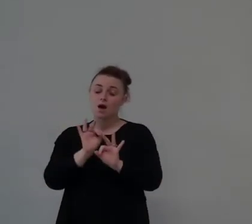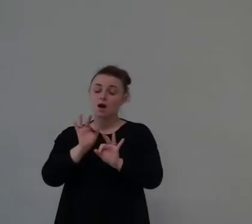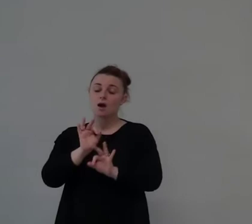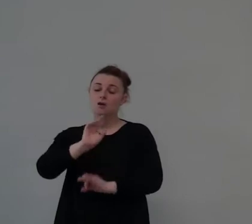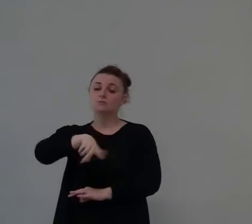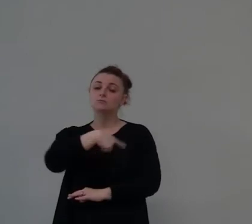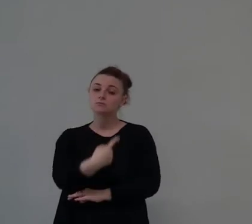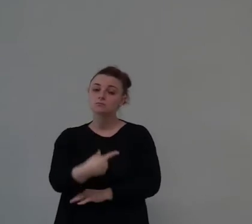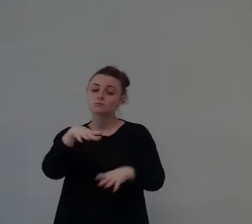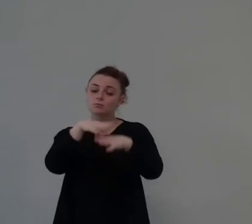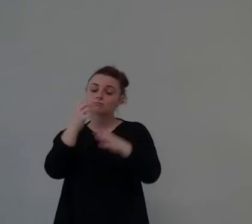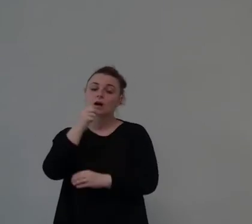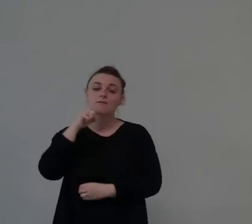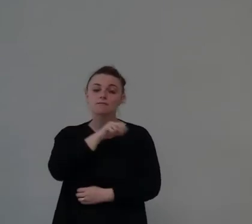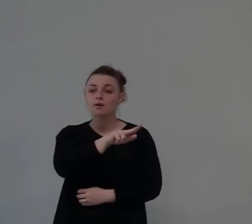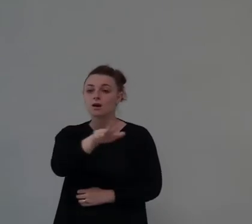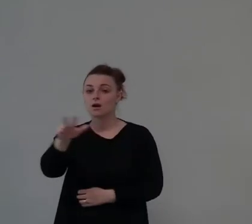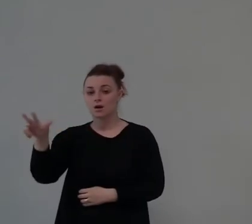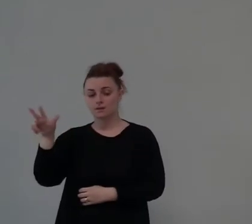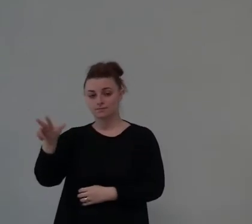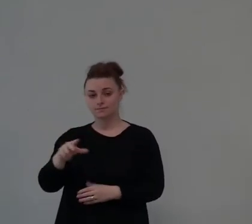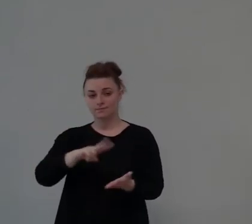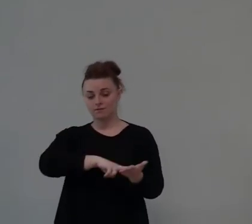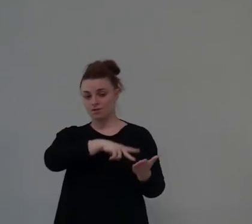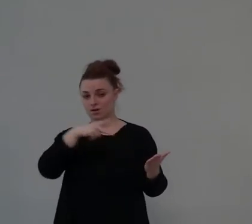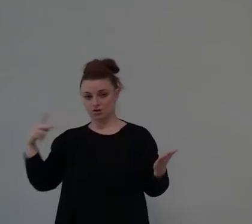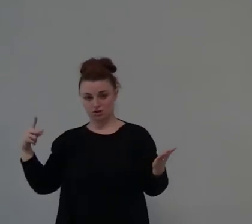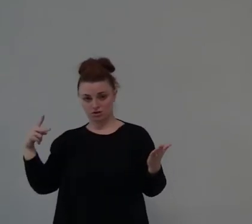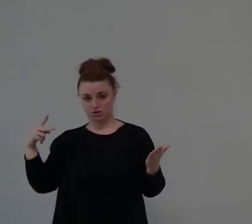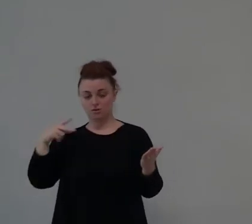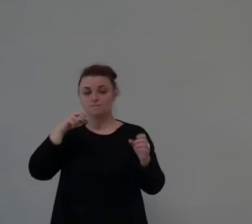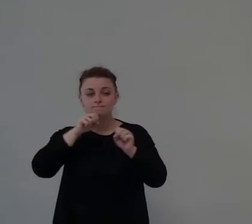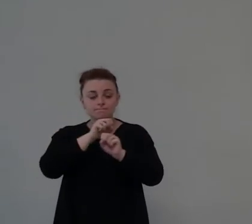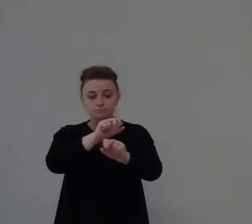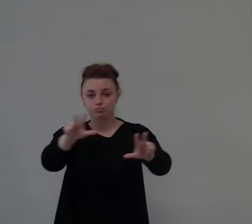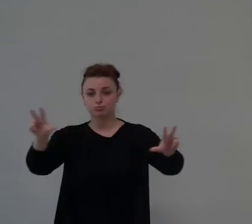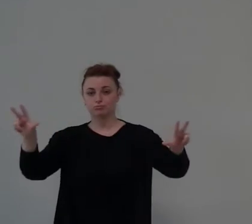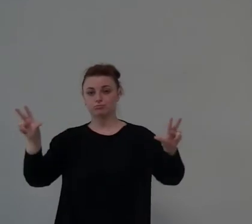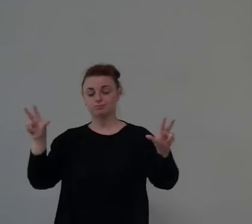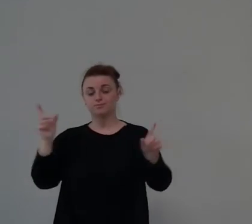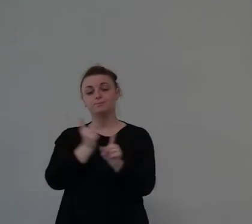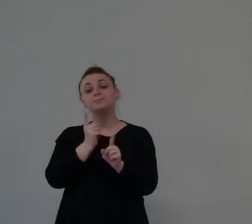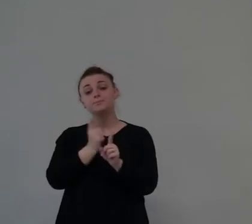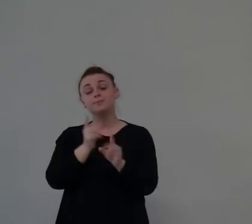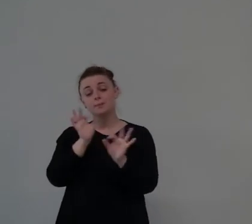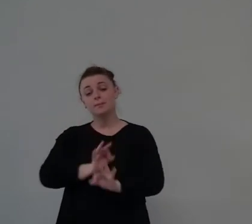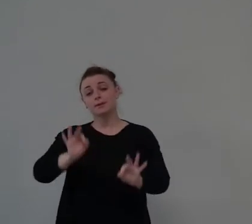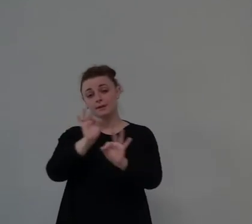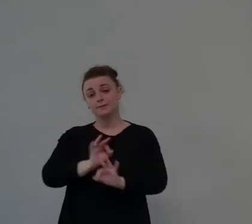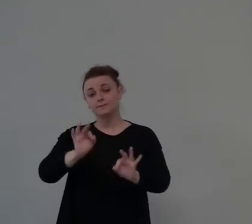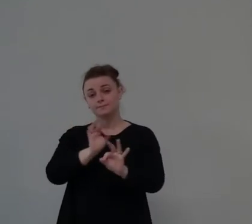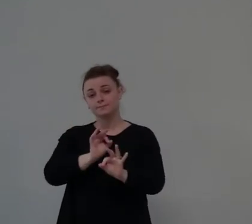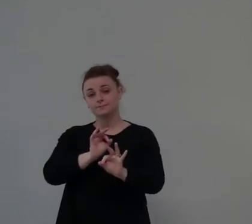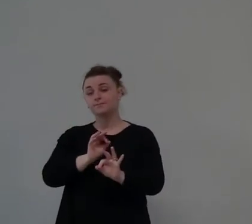Preparati ad annunciare il Vangelo. Oggi Gesù ti sta dicendo questo. preparati ad annunciare il Vangelo. Stai con